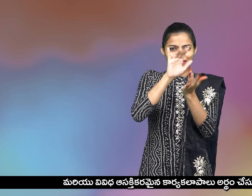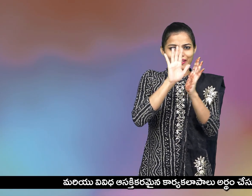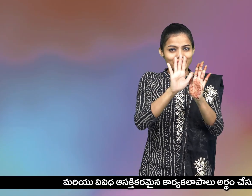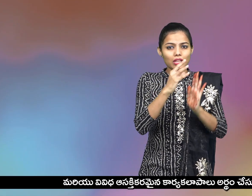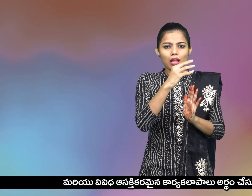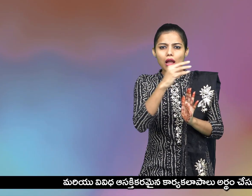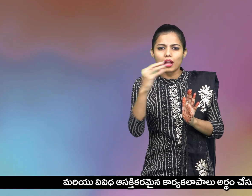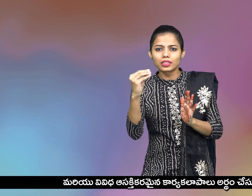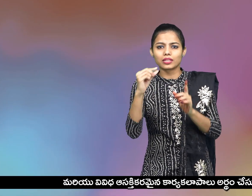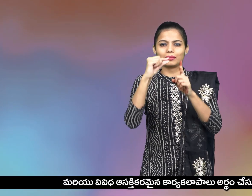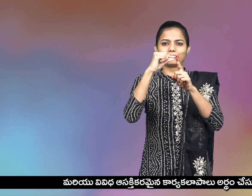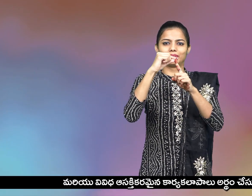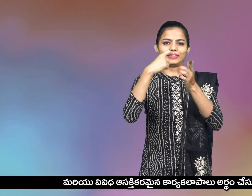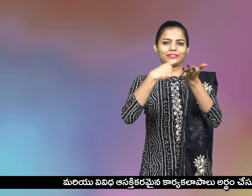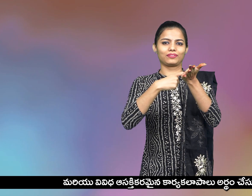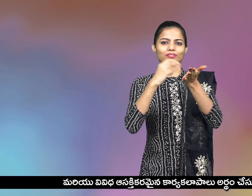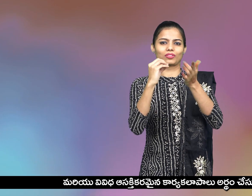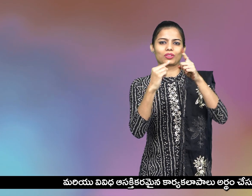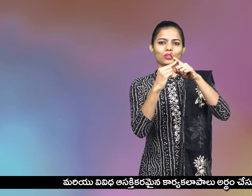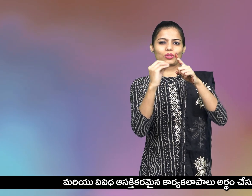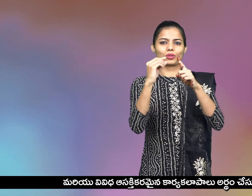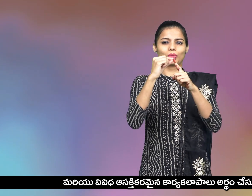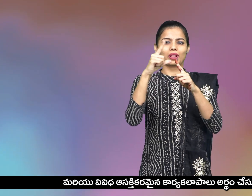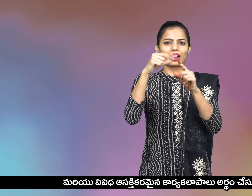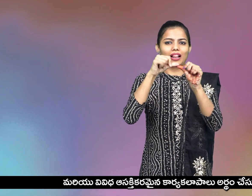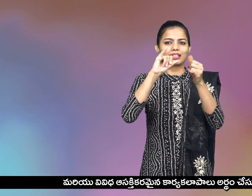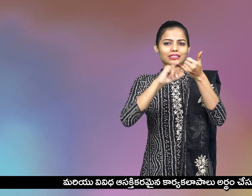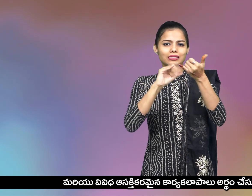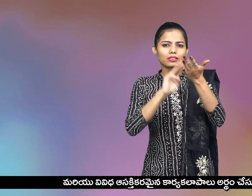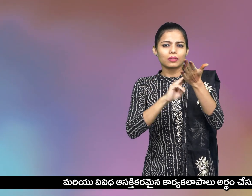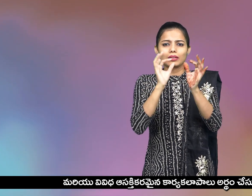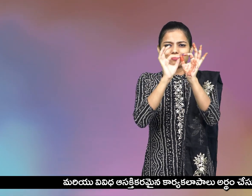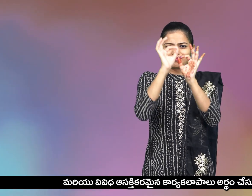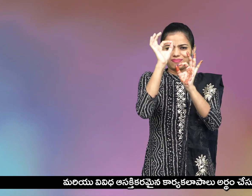మరియు వివిధ ఆసక్తికరమైన కార్యకలాపాలు అర్థం చేసుకోవడానికి